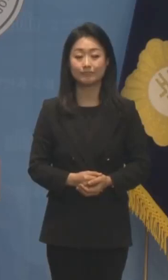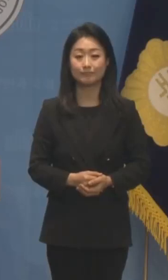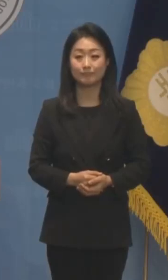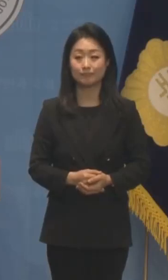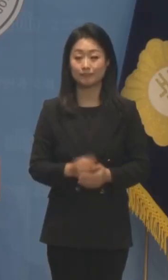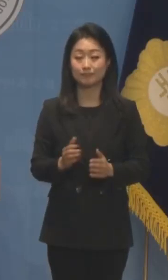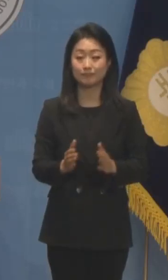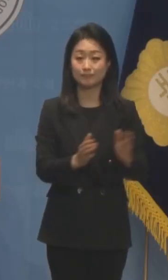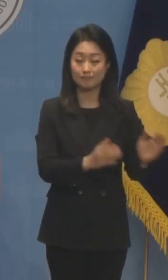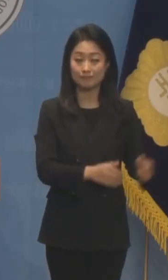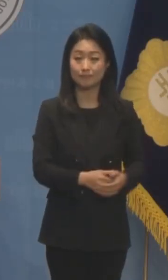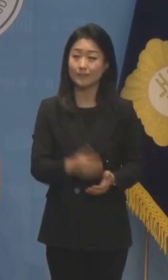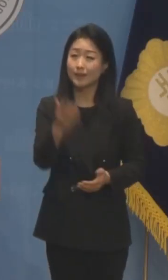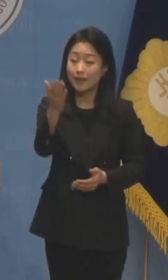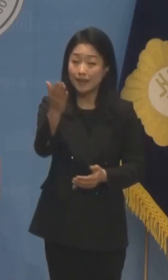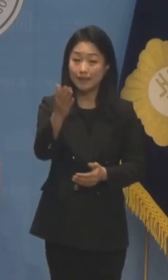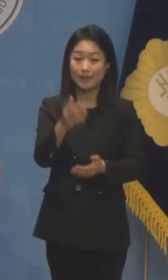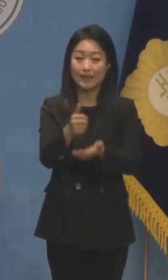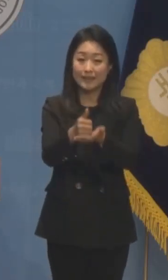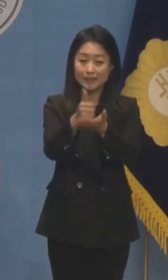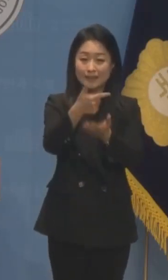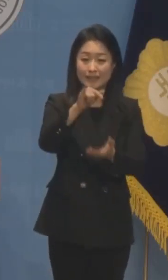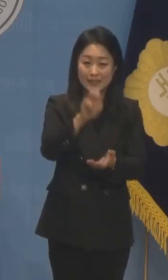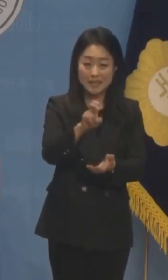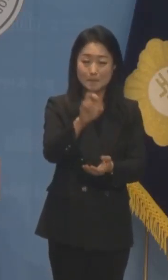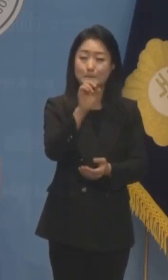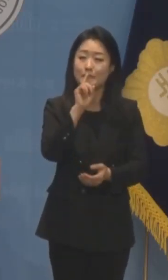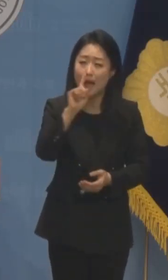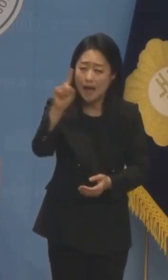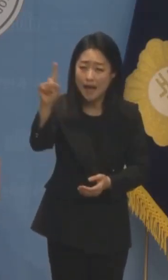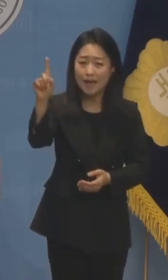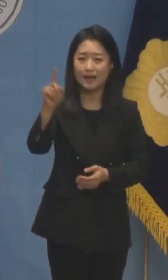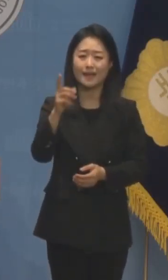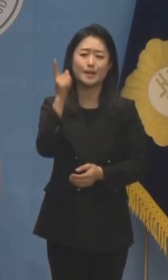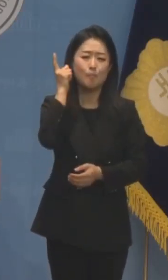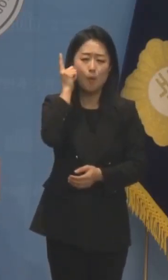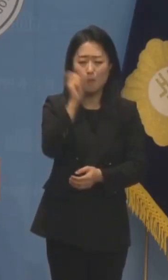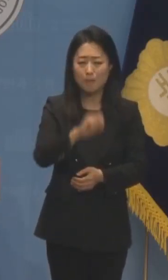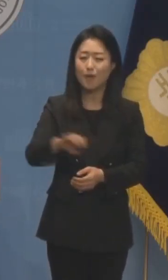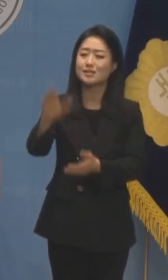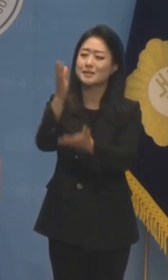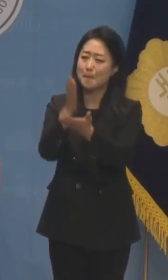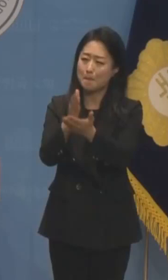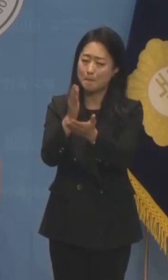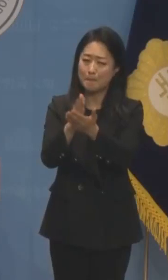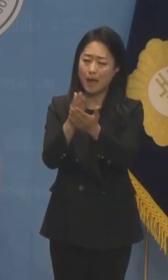니마 그 폰 버리지 마오라는 제목으로 논평 하나 더 하겠습니다.